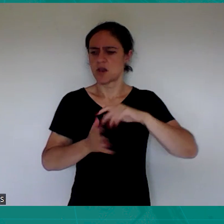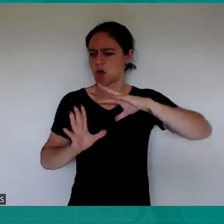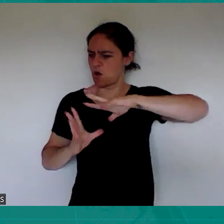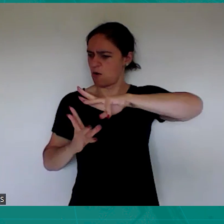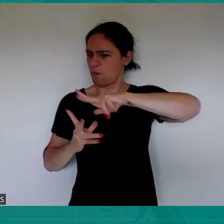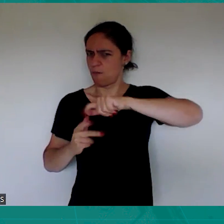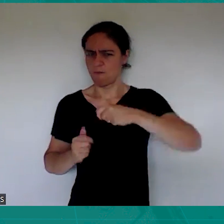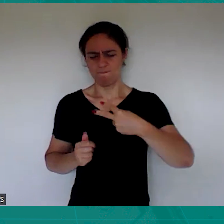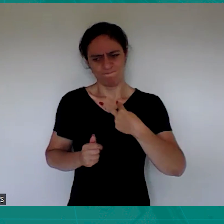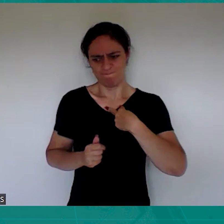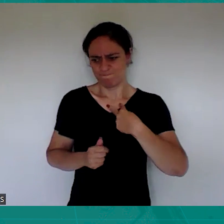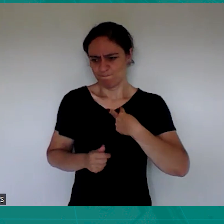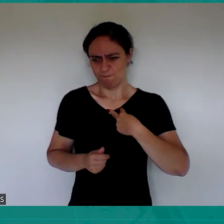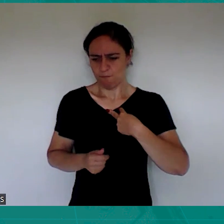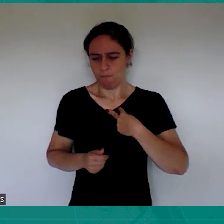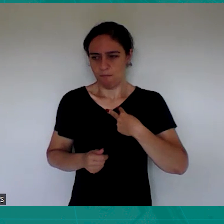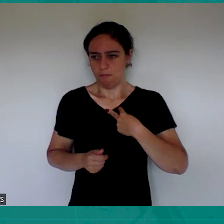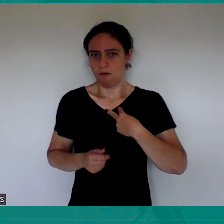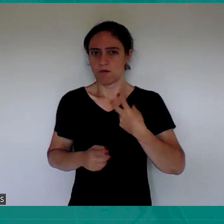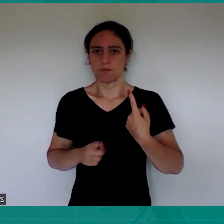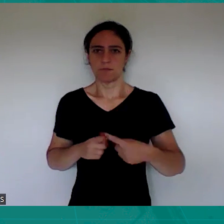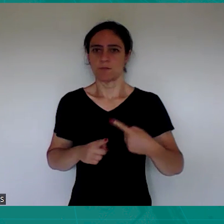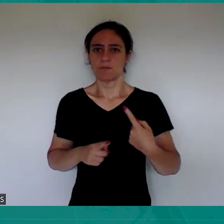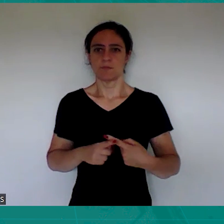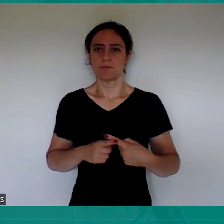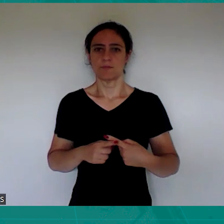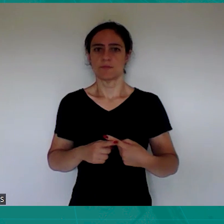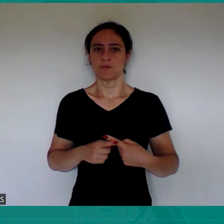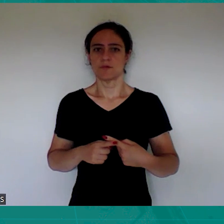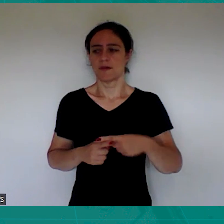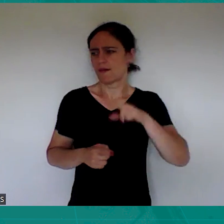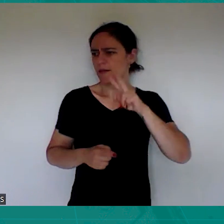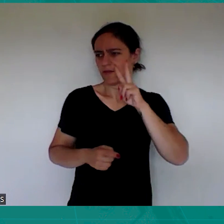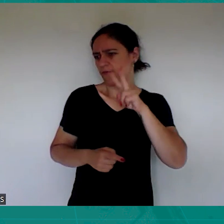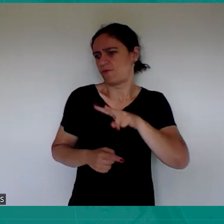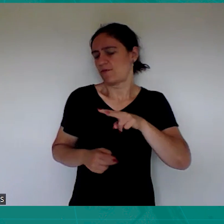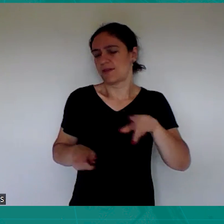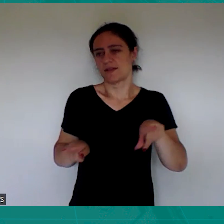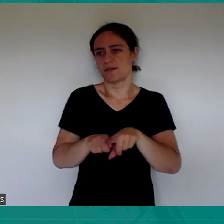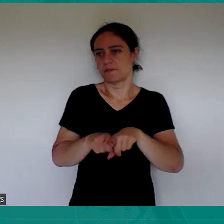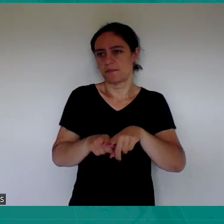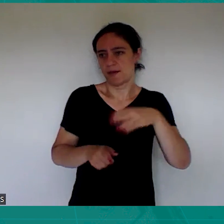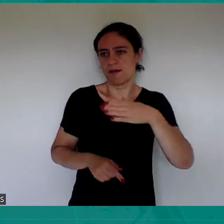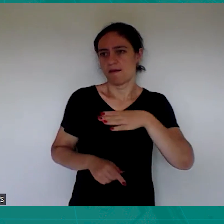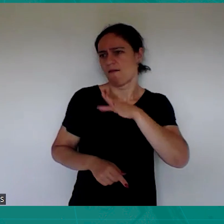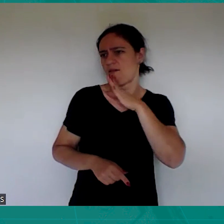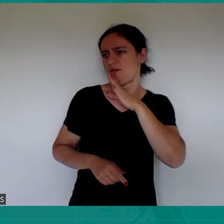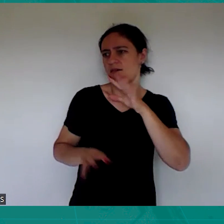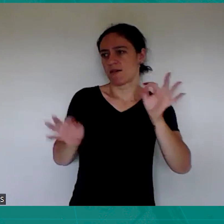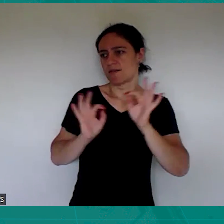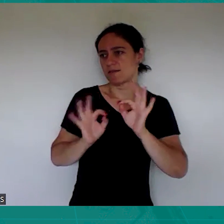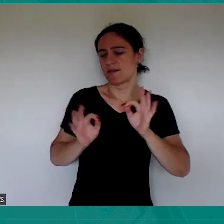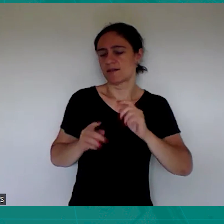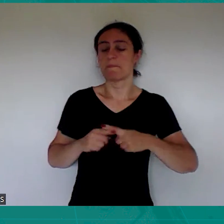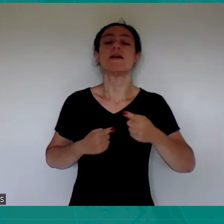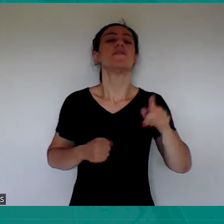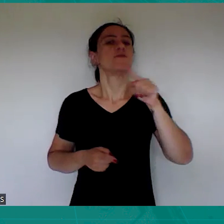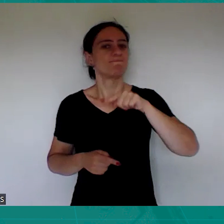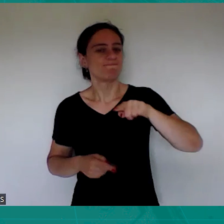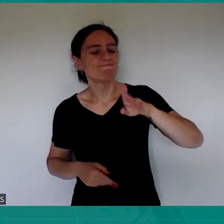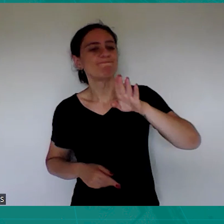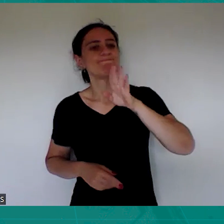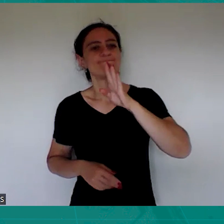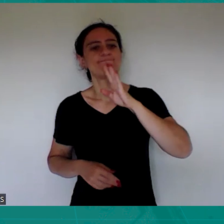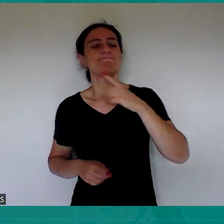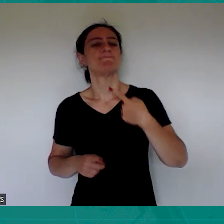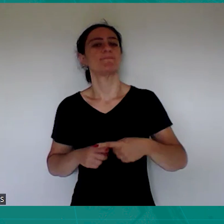receber, porque não o vê, nem o conhece. Vós o conheceis, porque ele habita